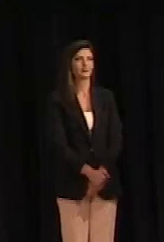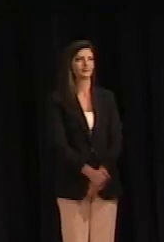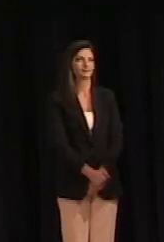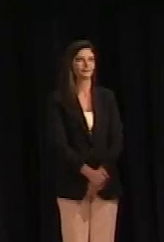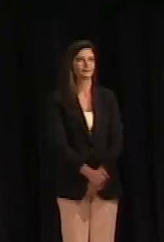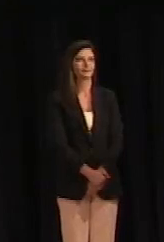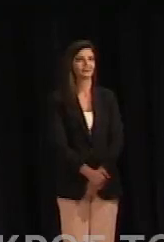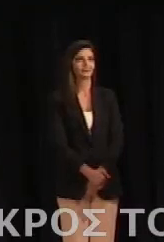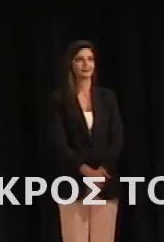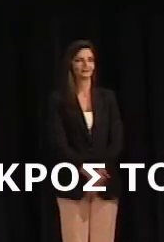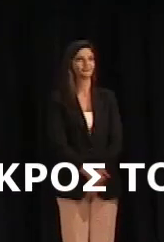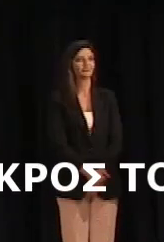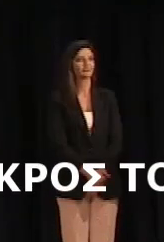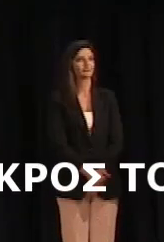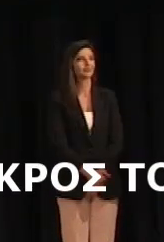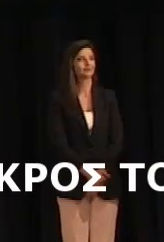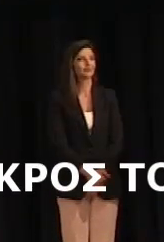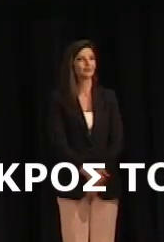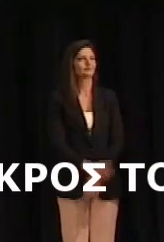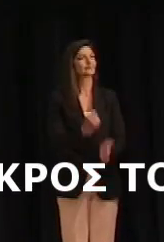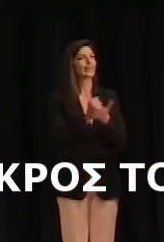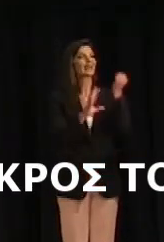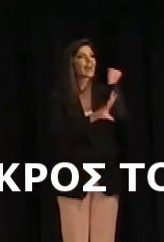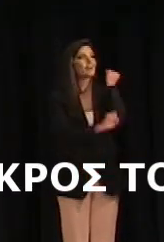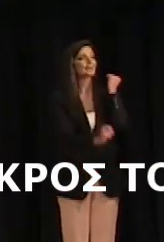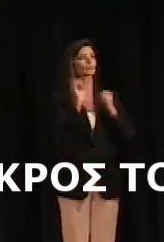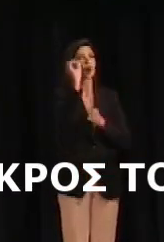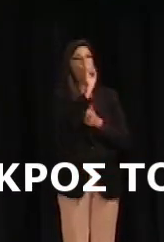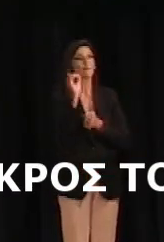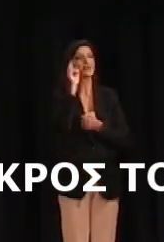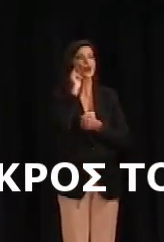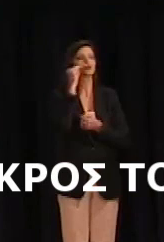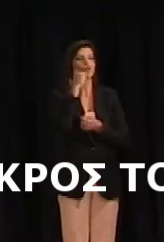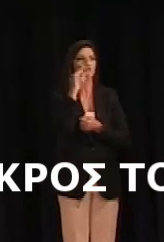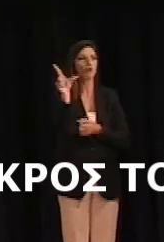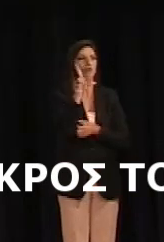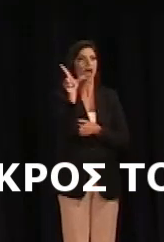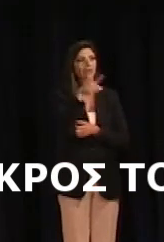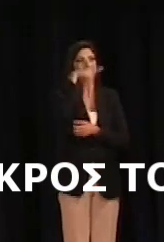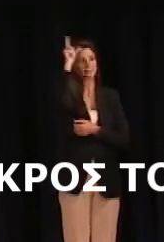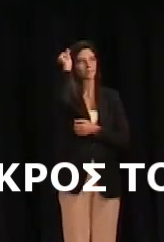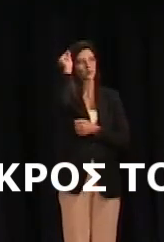Θα ήθελα να καλέσω επίσης την γραμματέα ομίλου Κοφών Λάρνακας, κυρία Σπυρούλα Τιμοθέου.